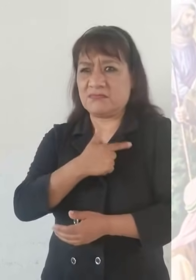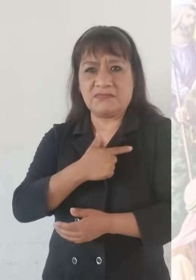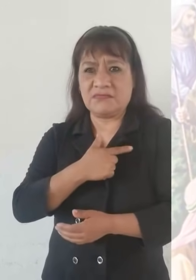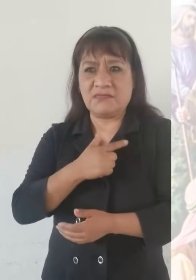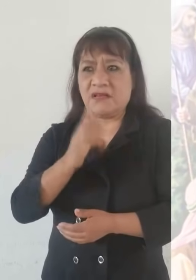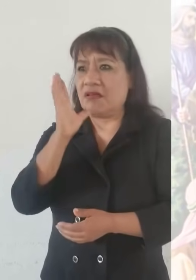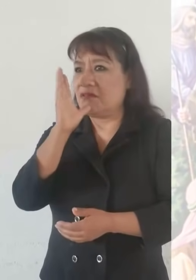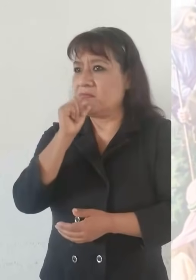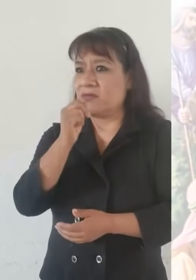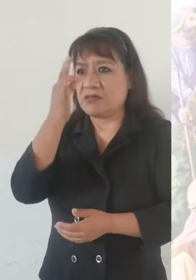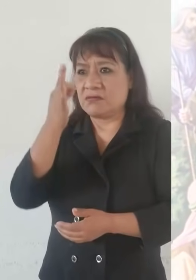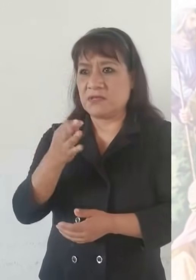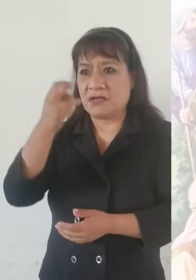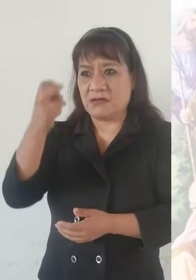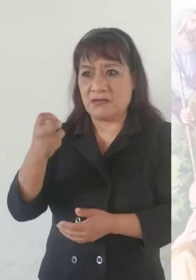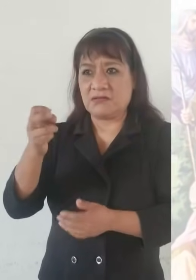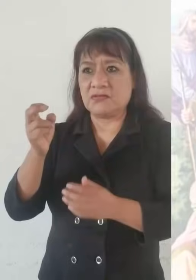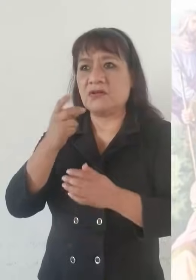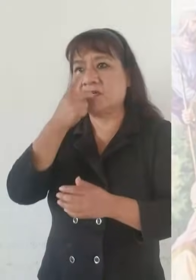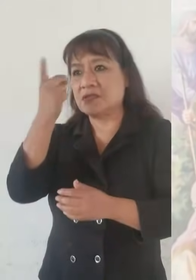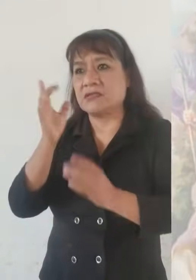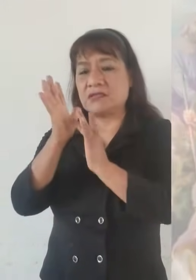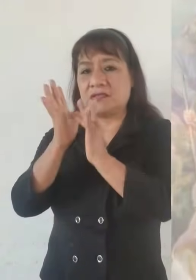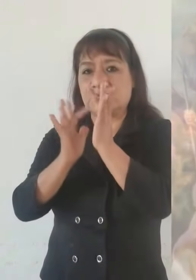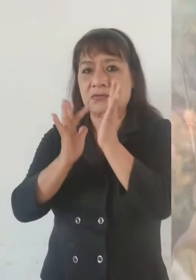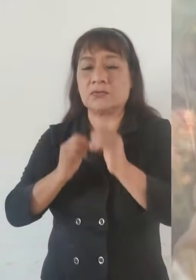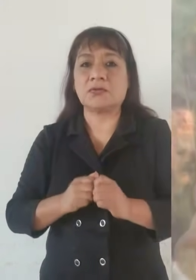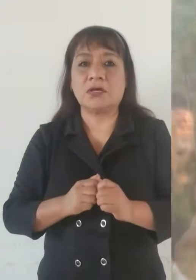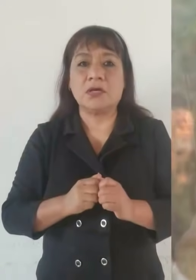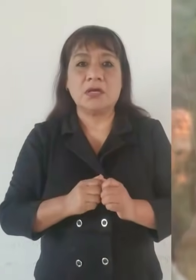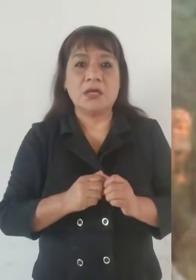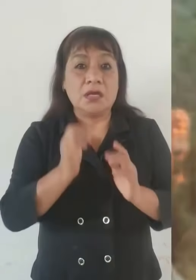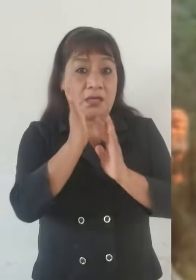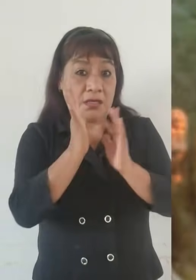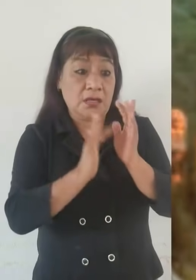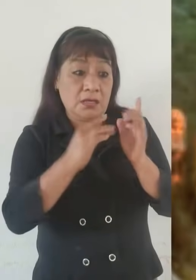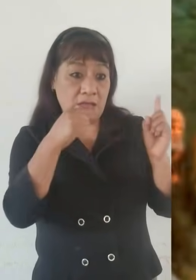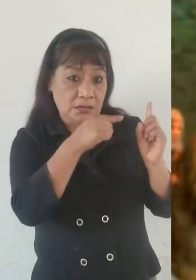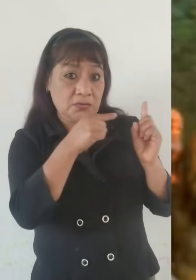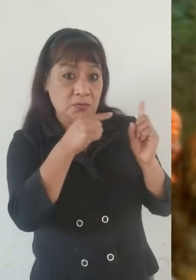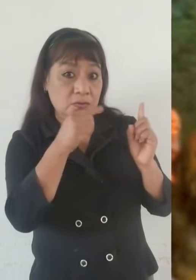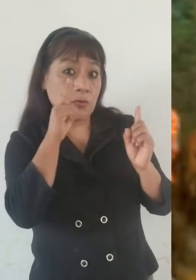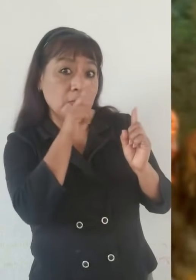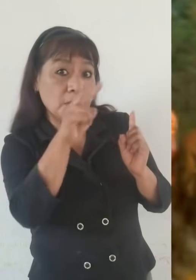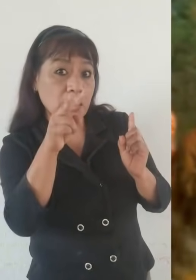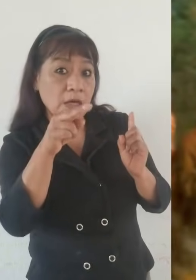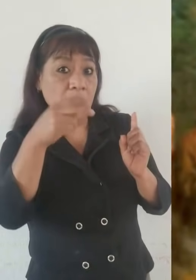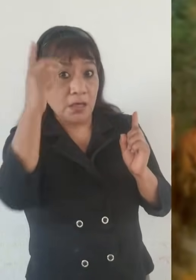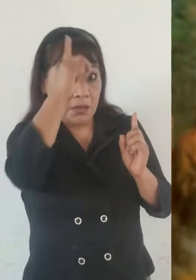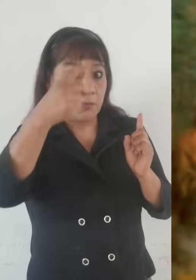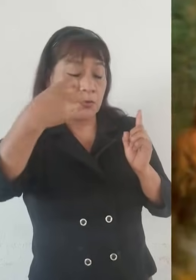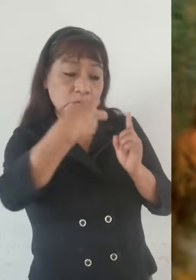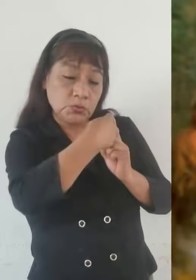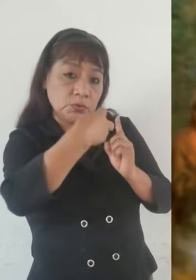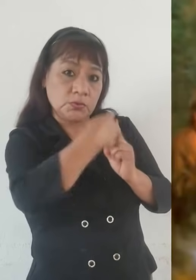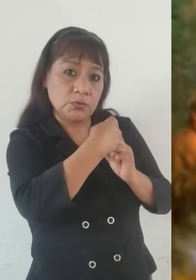es intolerable. ¿Quién puede admitir eso?" Dándose cuenta Jesús de que sus discípulos murmuraban,